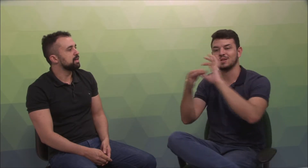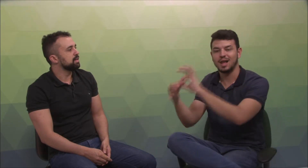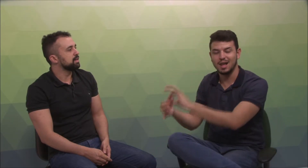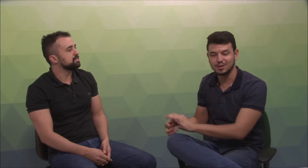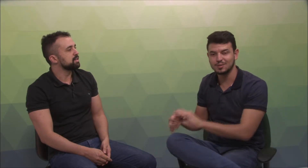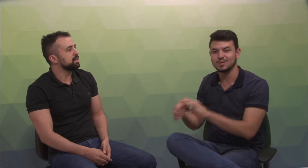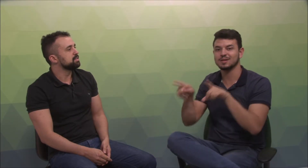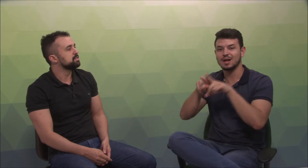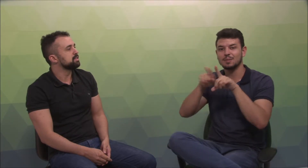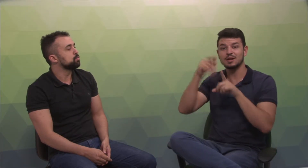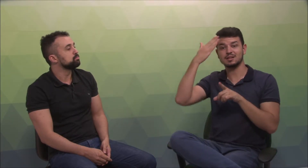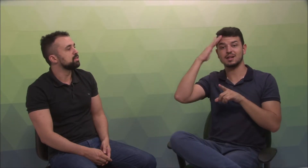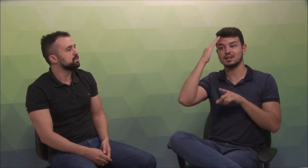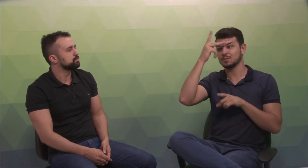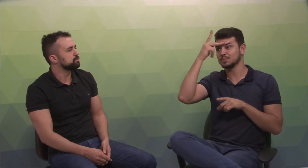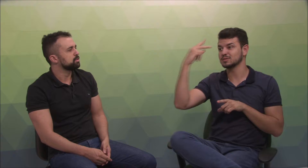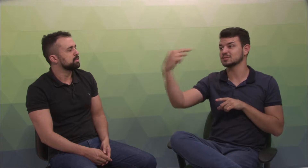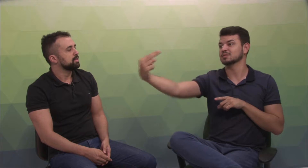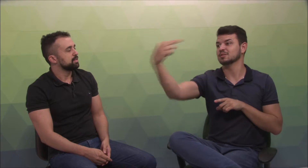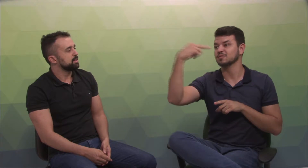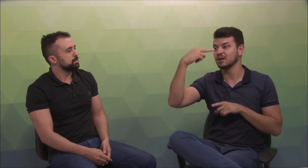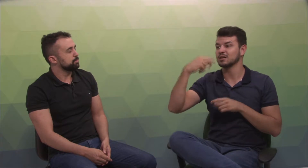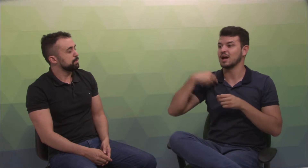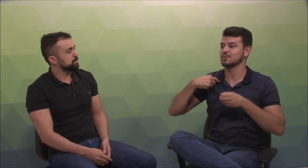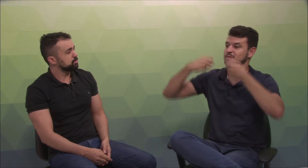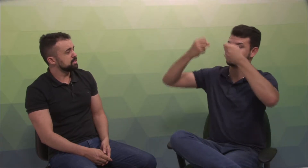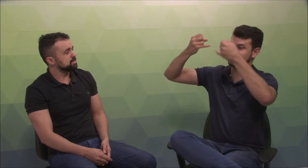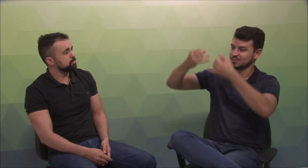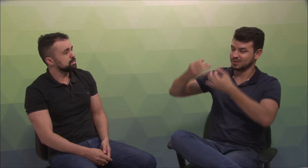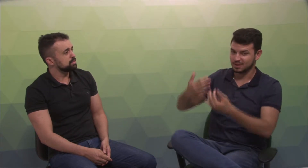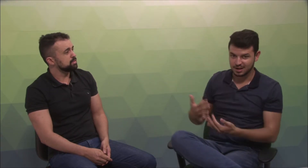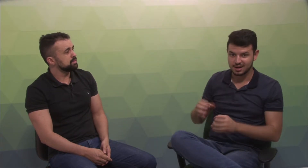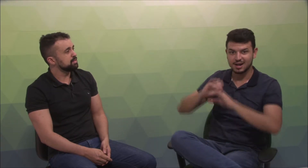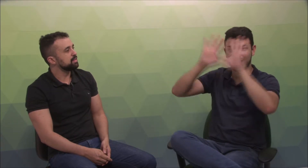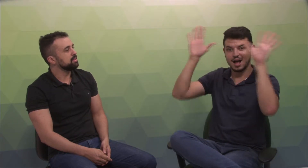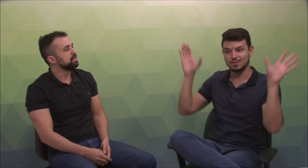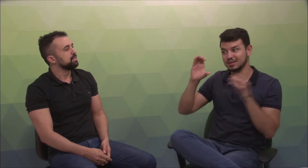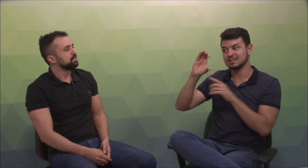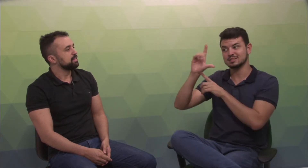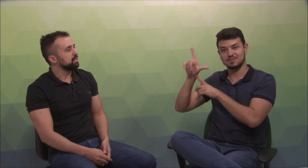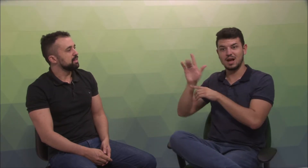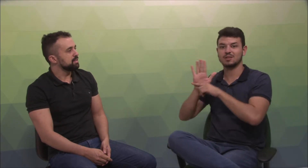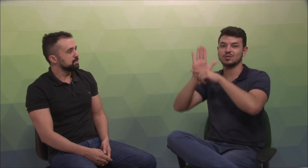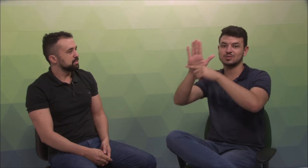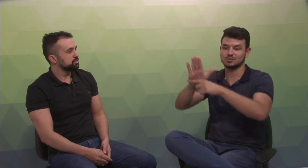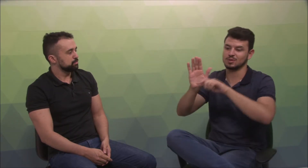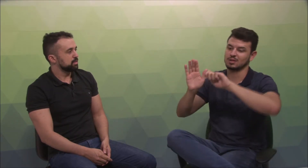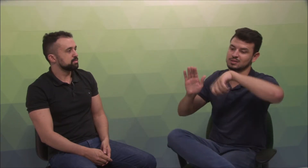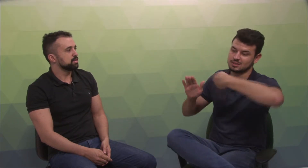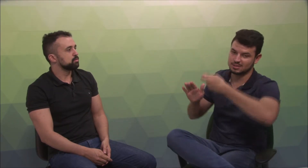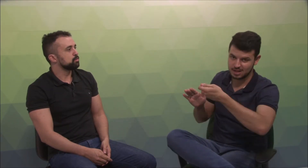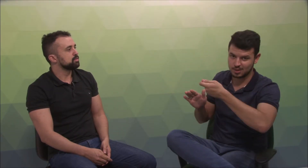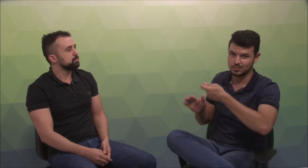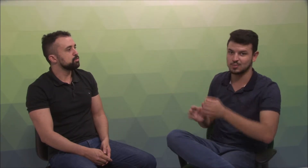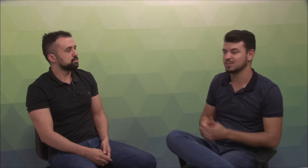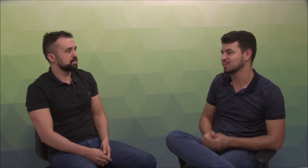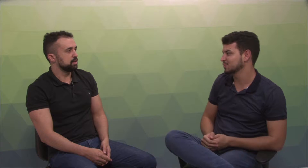a esclarecer o contexto, né? A pessoa que está olhando entender detalhadamente. O classificador contribui ao sinal.